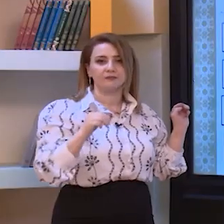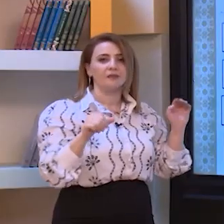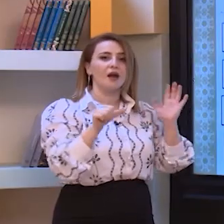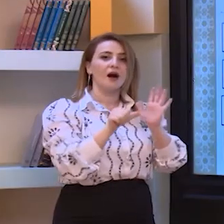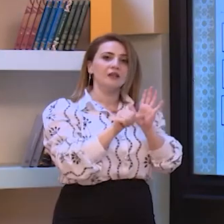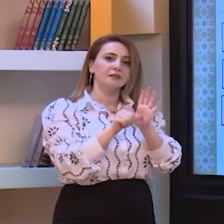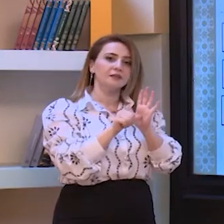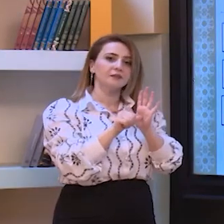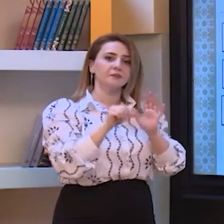6